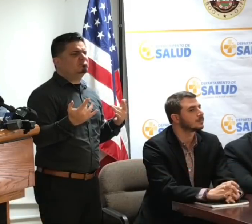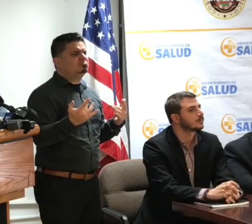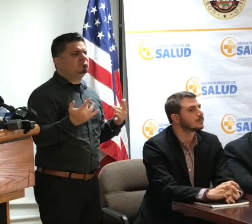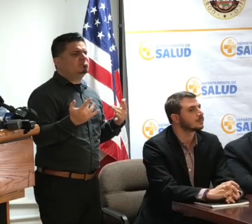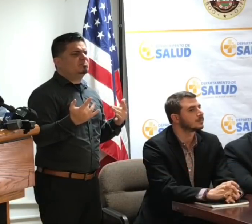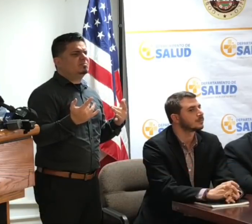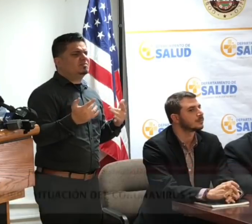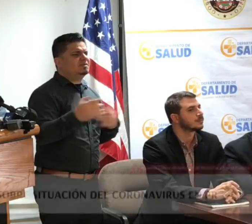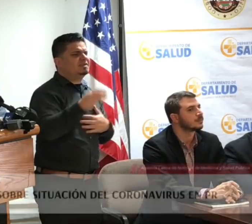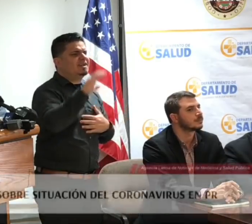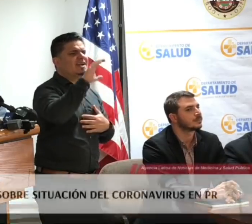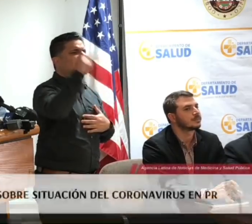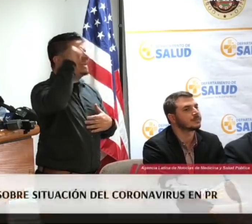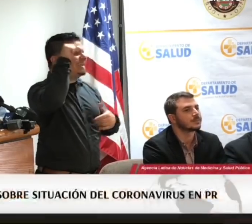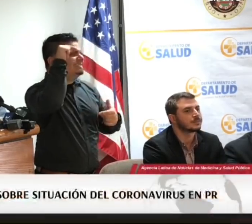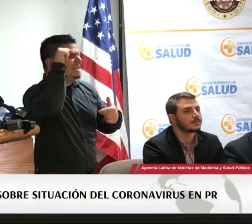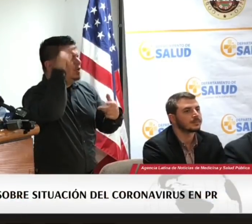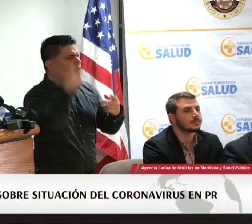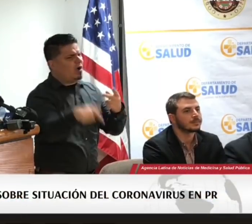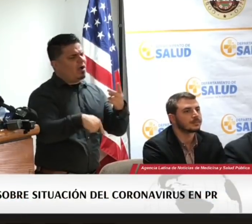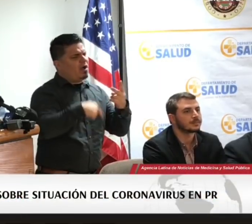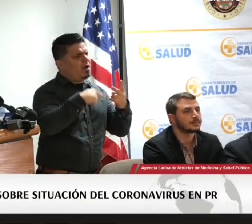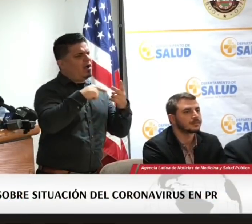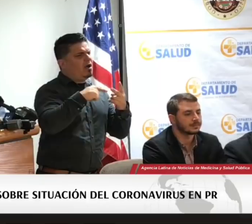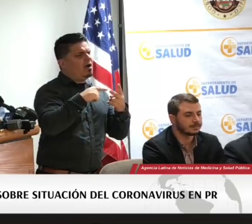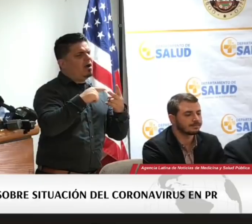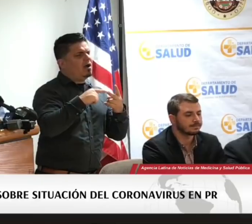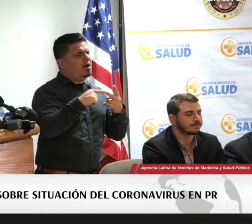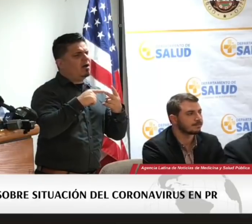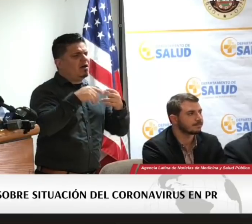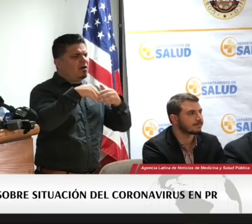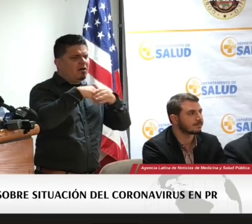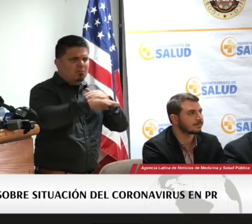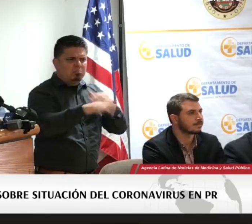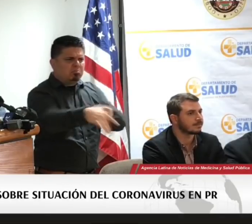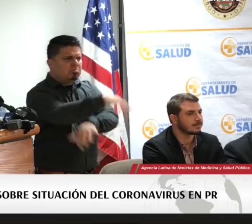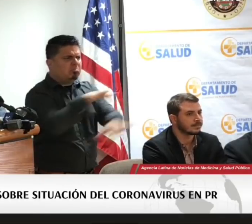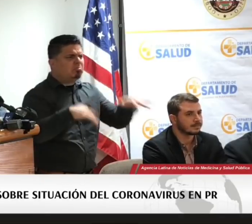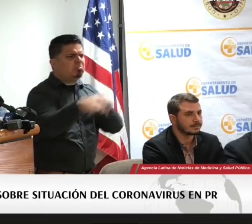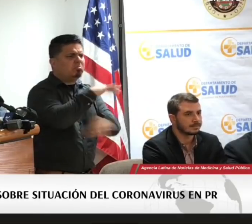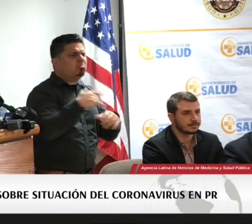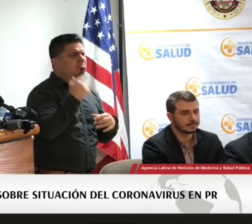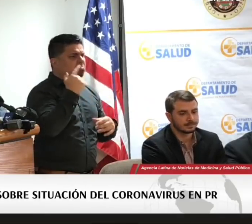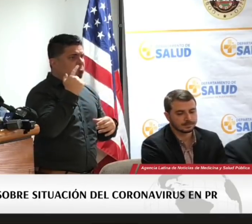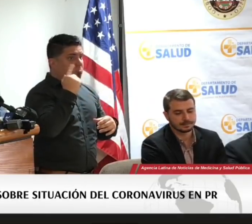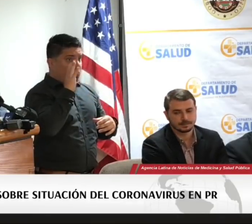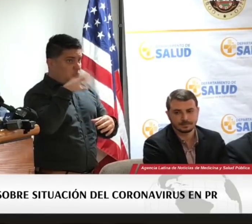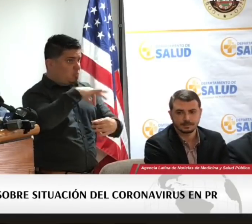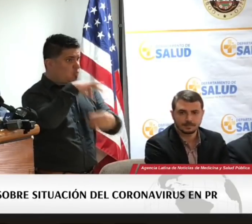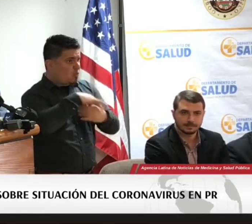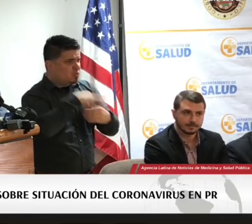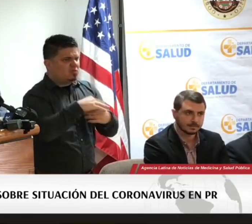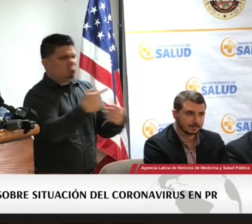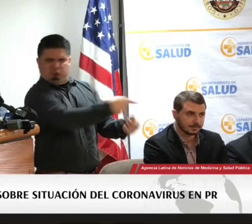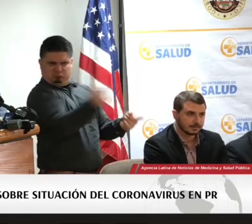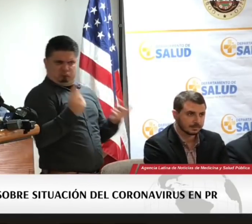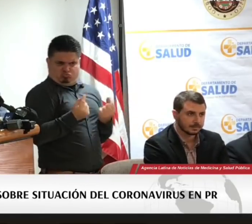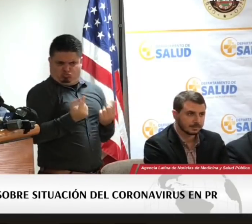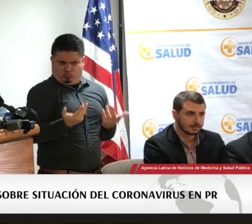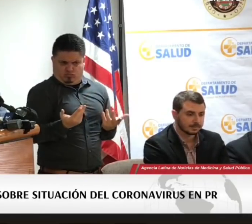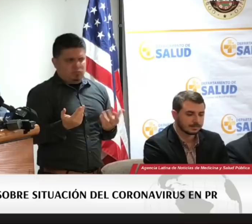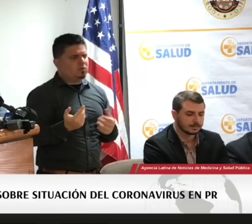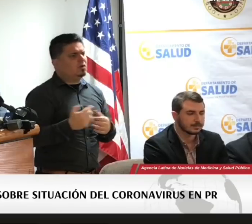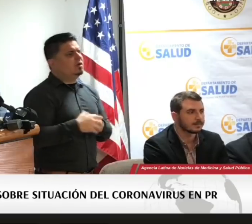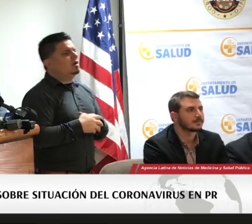y hay actividades multitudinarias. De hecho, tenemos próximamente una primaria demócrata, ¿verdad? ¿Qué se va a hacer? Bueno, yo le puedo decir lo que yo voy a hacer,